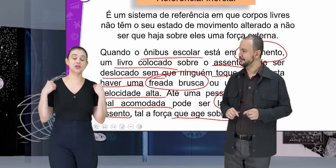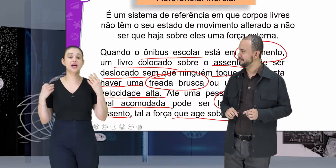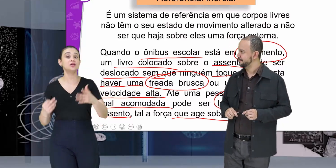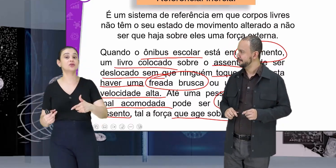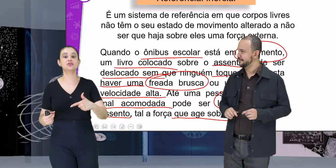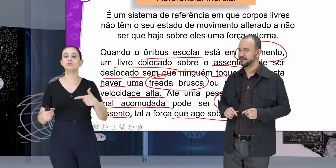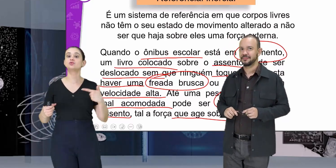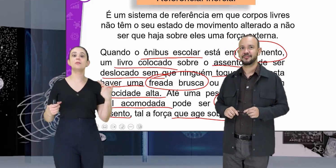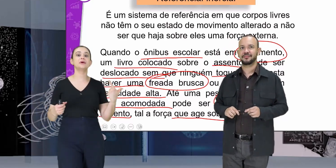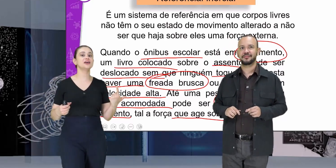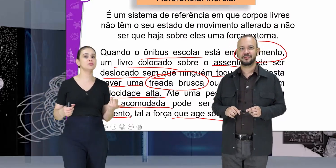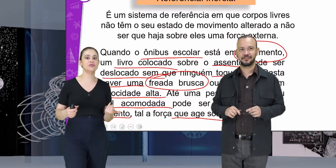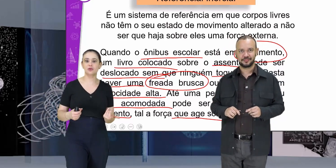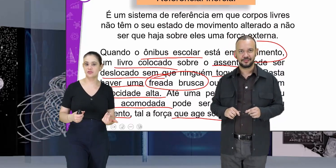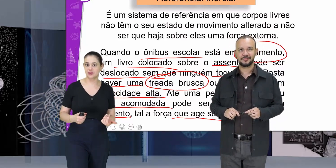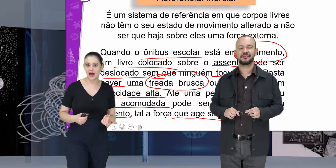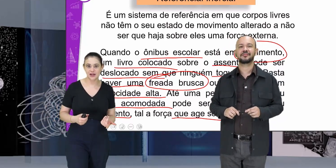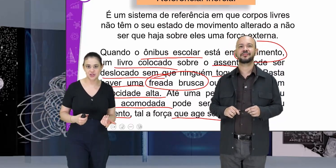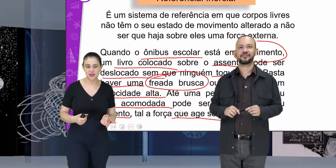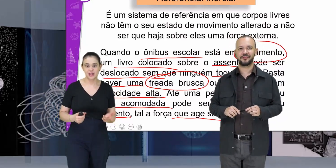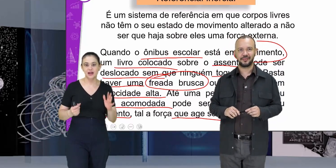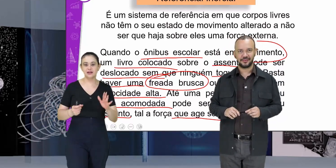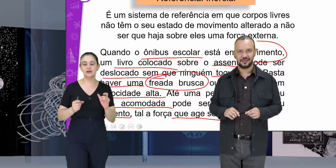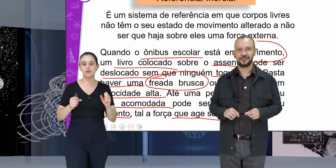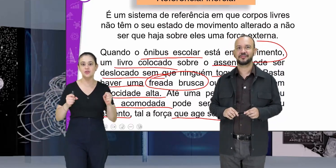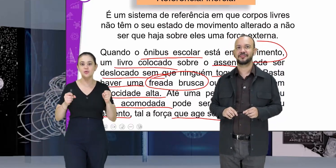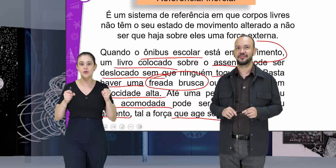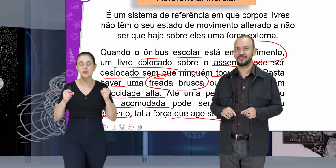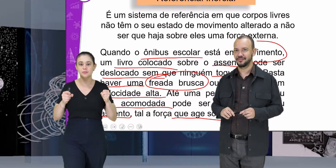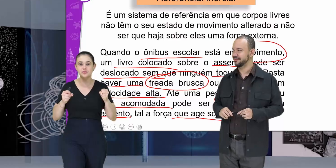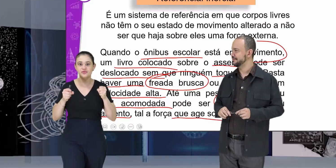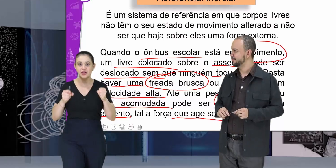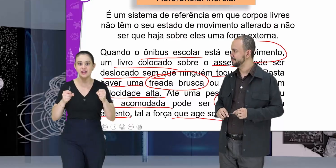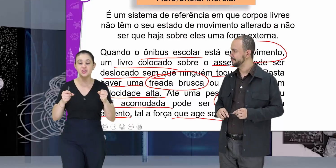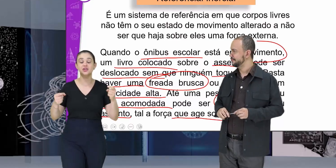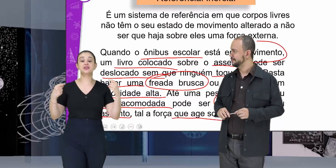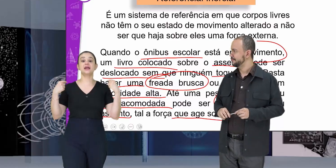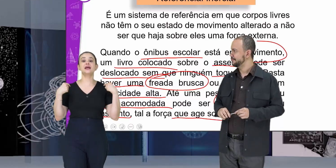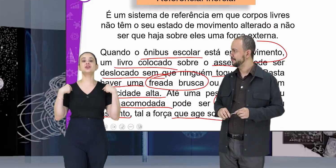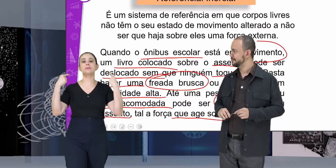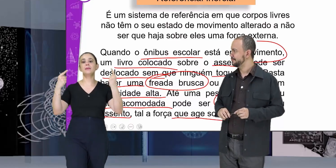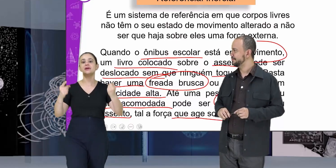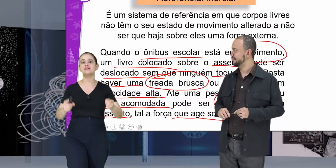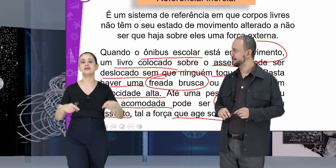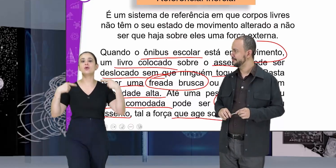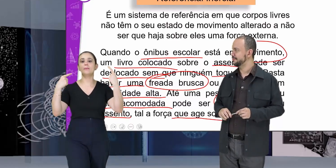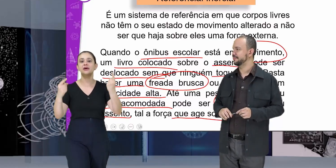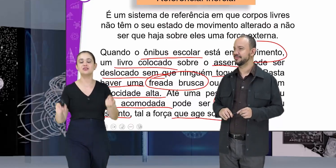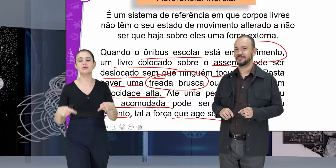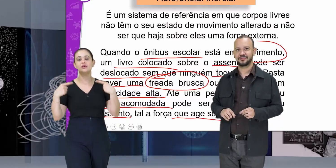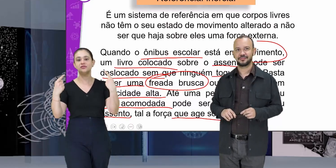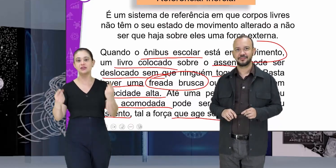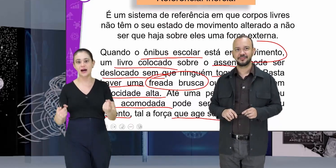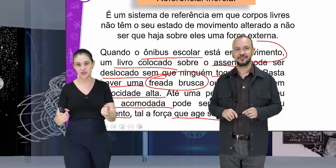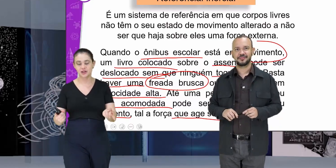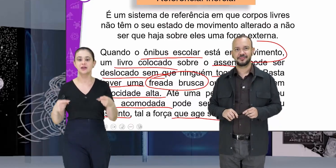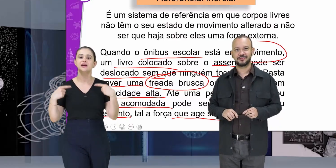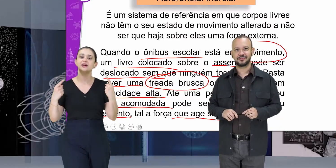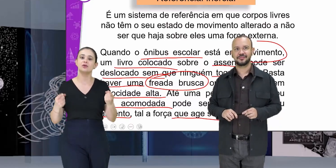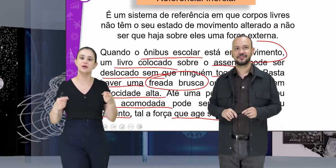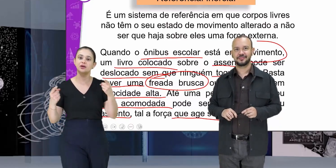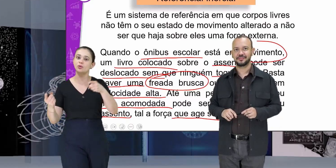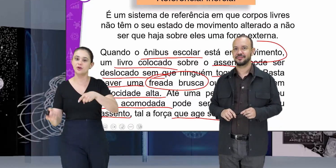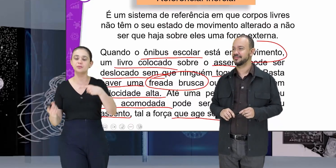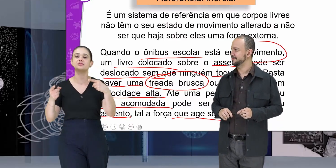relação à estrada nós estamos com a mesma velocidade? Então, se o ônibus freia, a gente tende a permanecer com a mesma velocidade